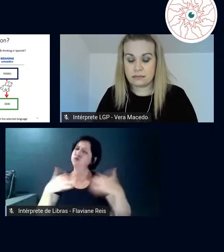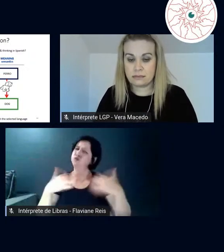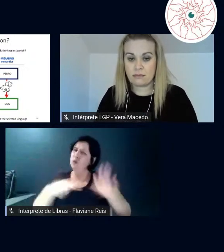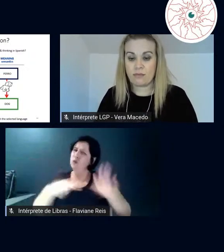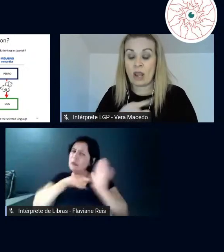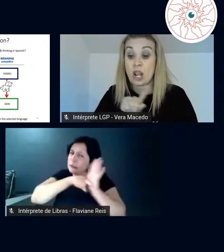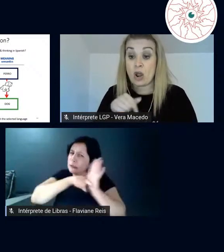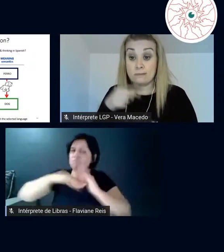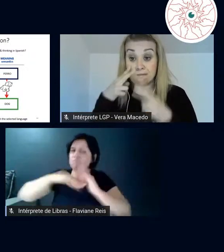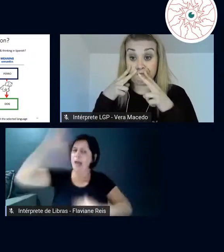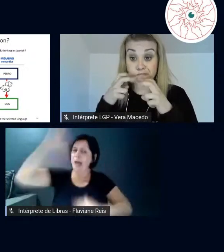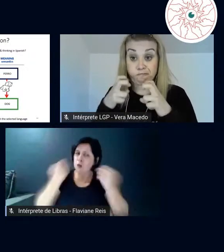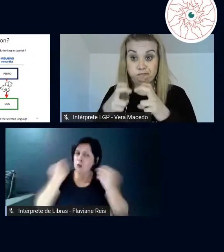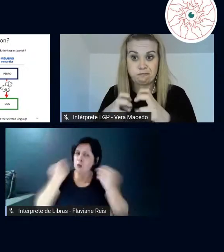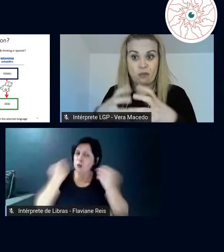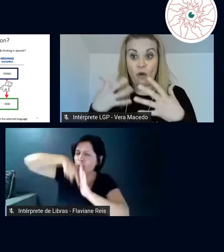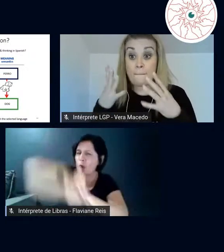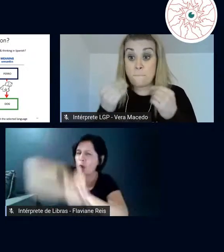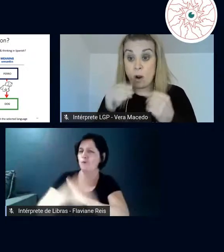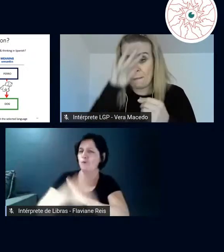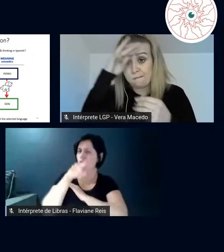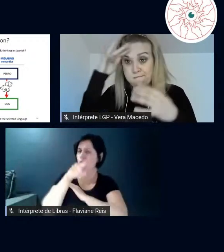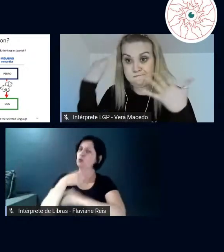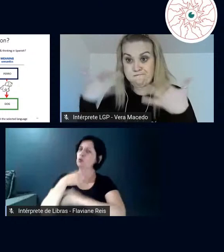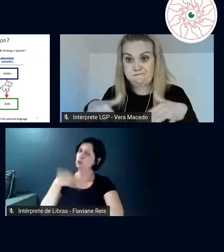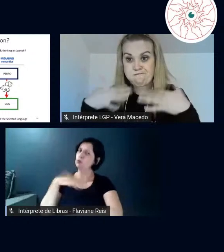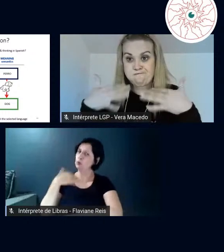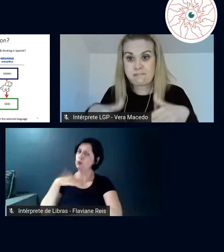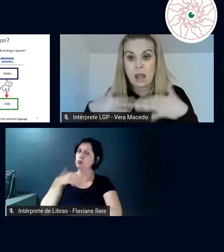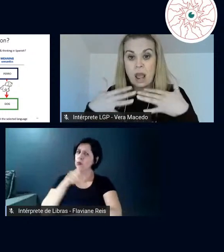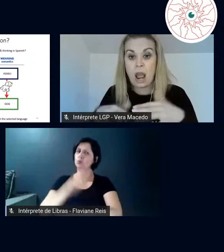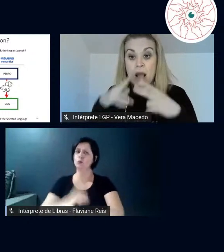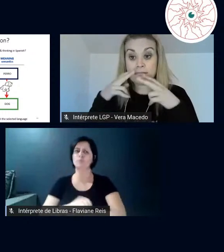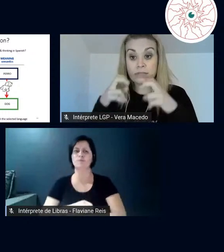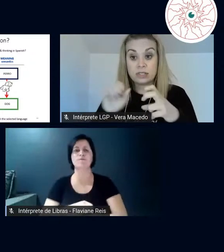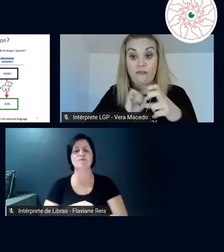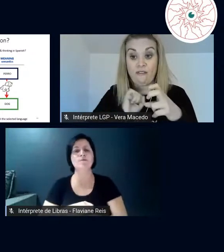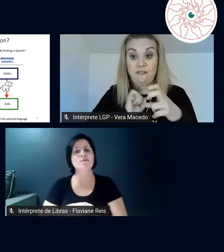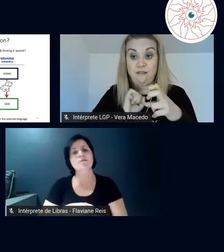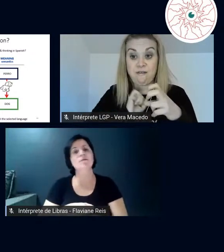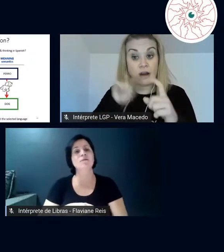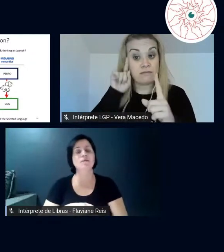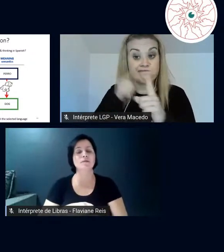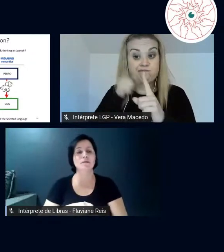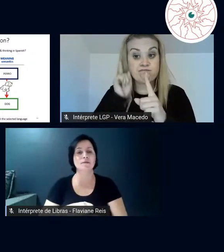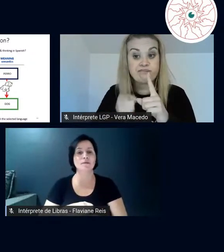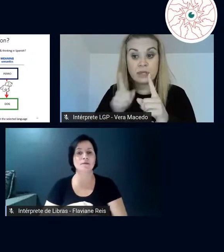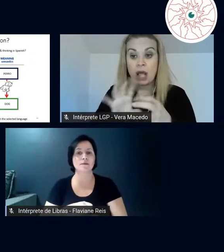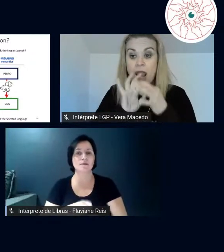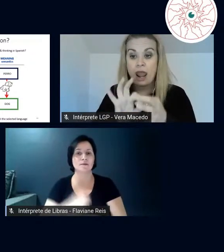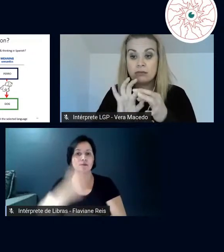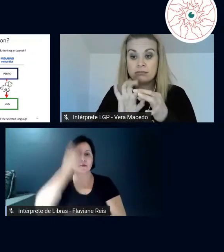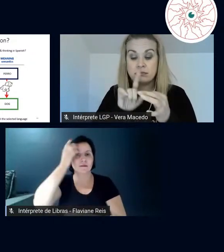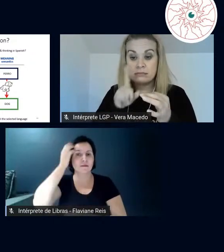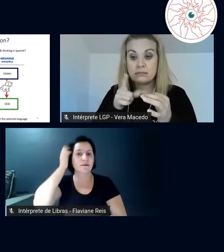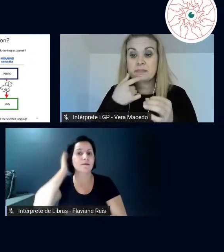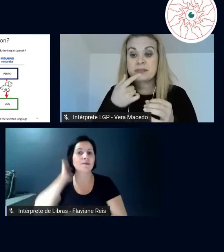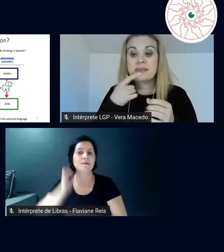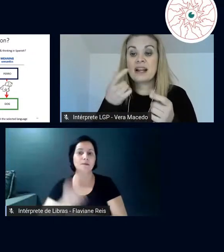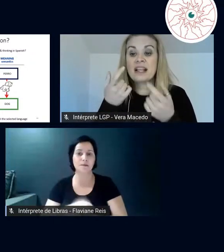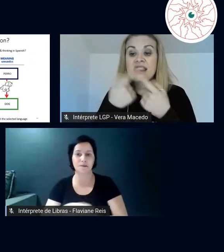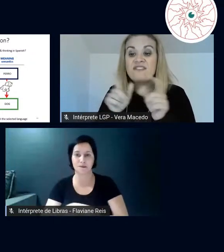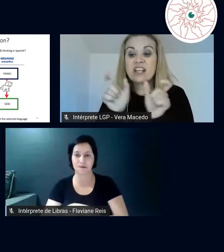semântica. É essa a minha a pesquisa, a intenção de pesquisa com respeito a